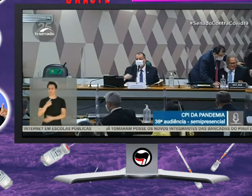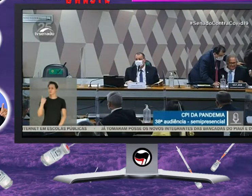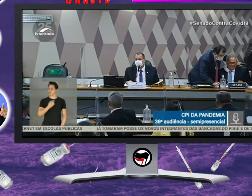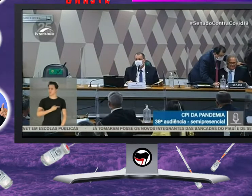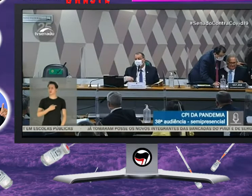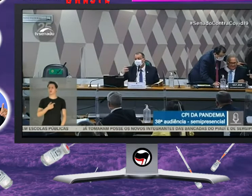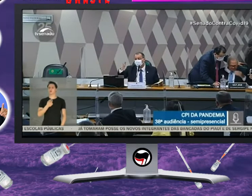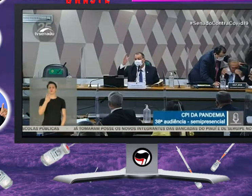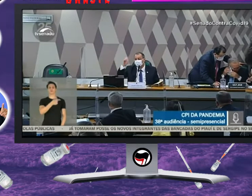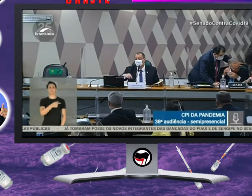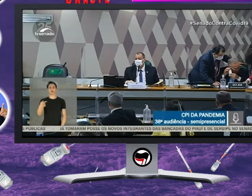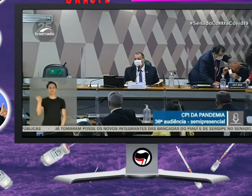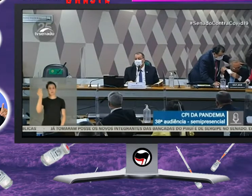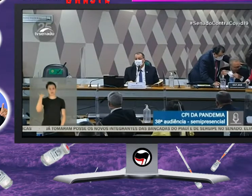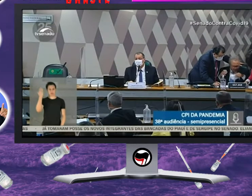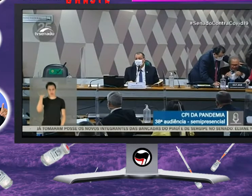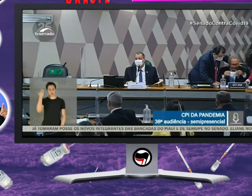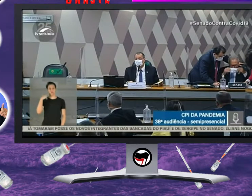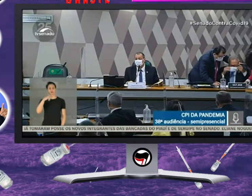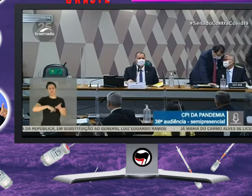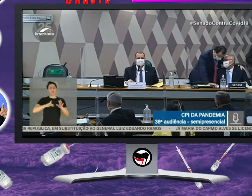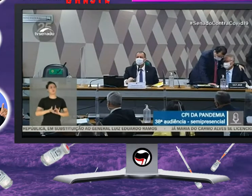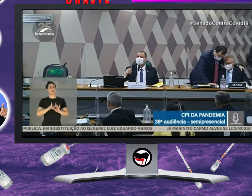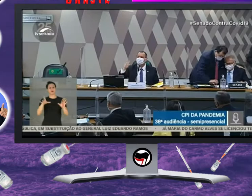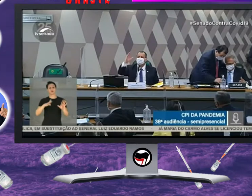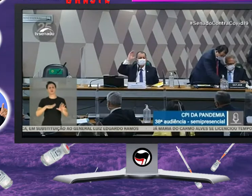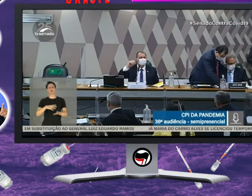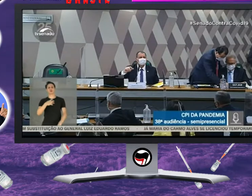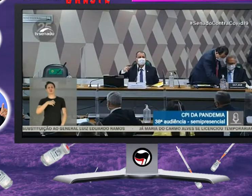atrás soltaram um documento da década de 80 me chamando de...